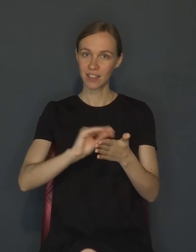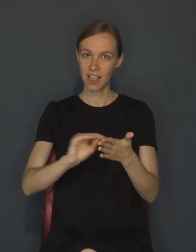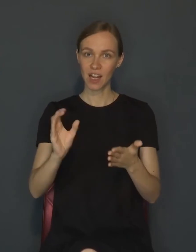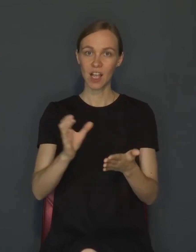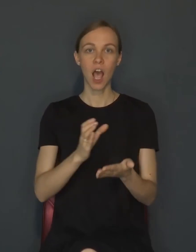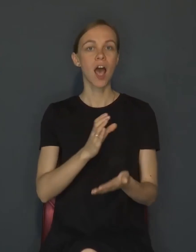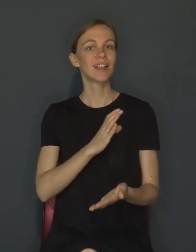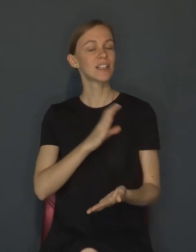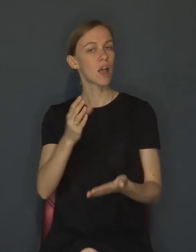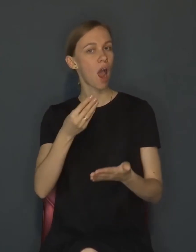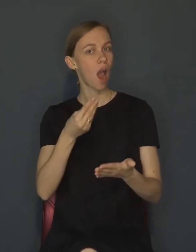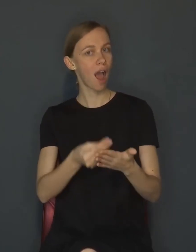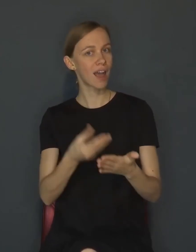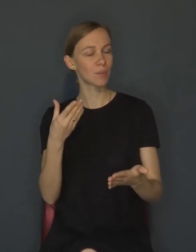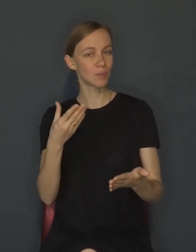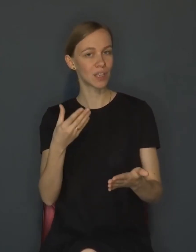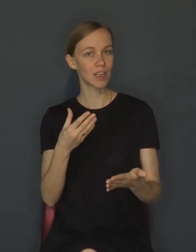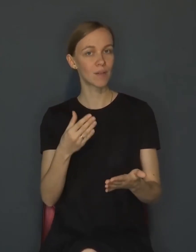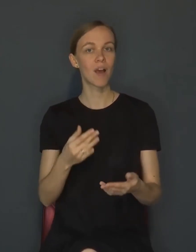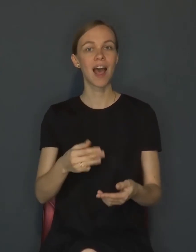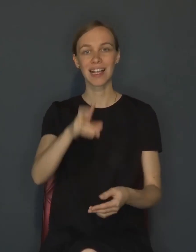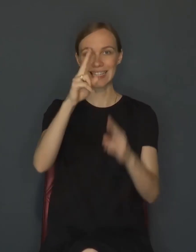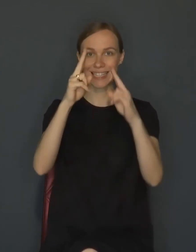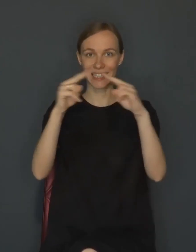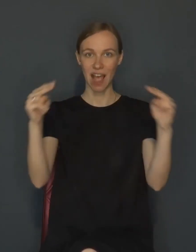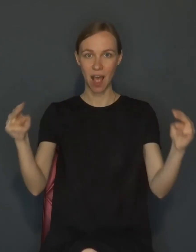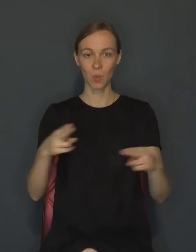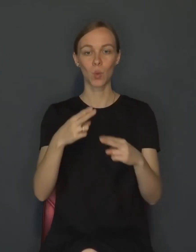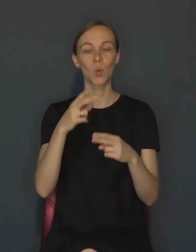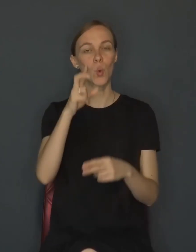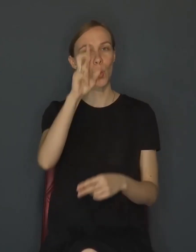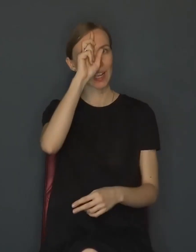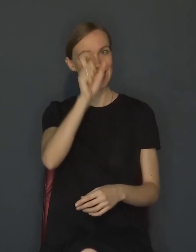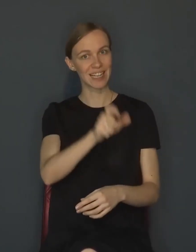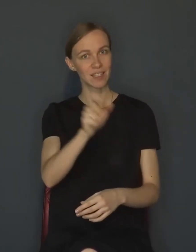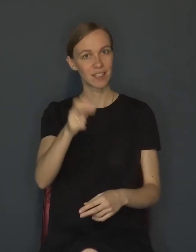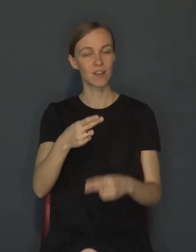замку князів Острозьких у Дубні,